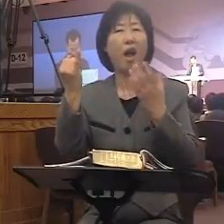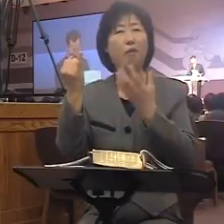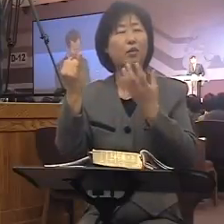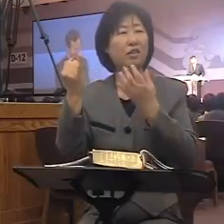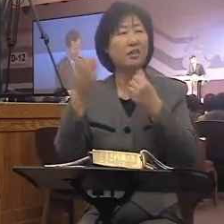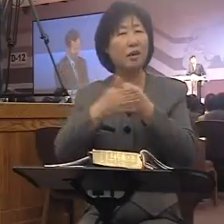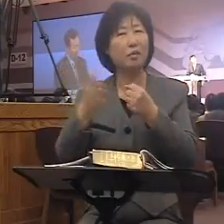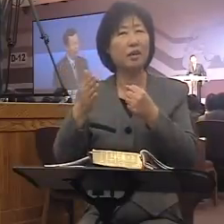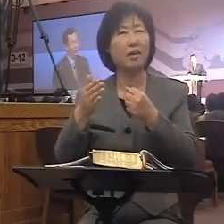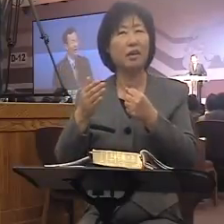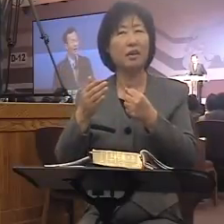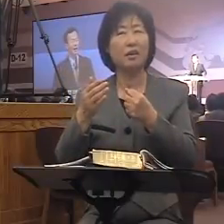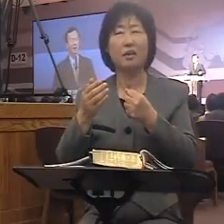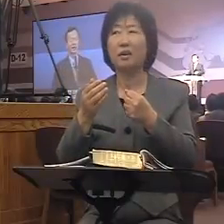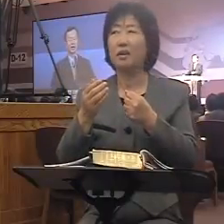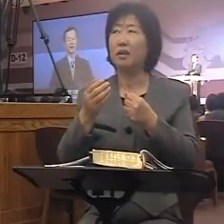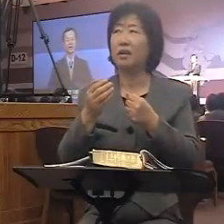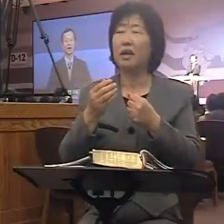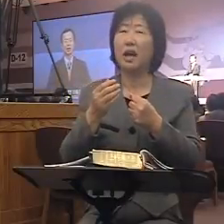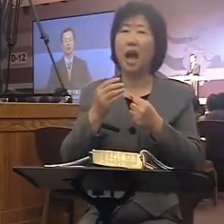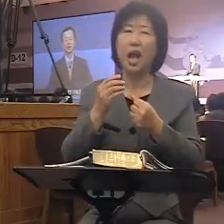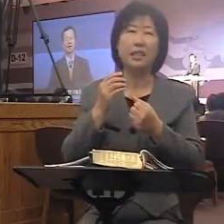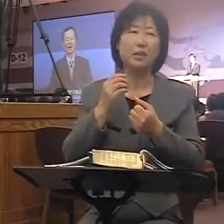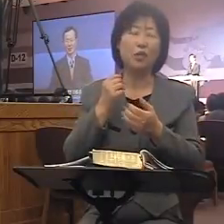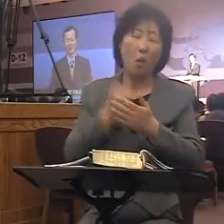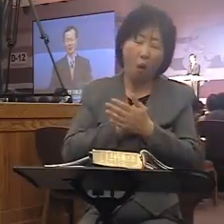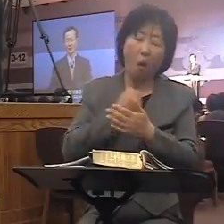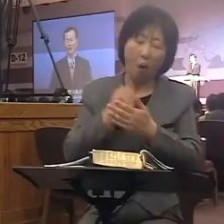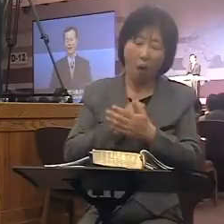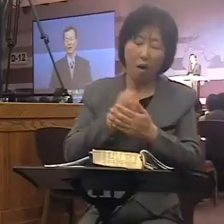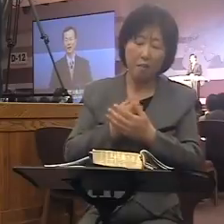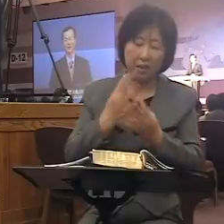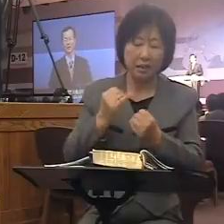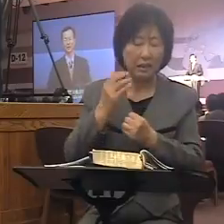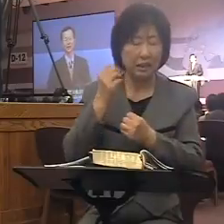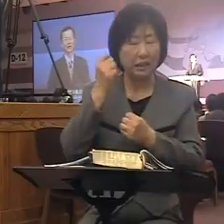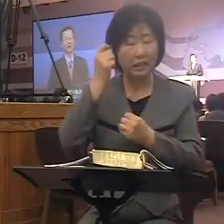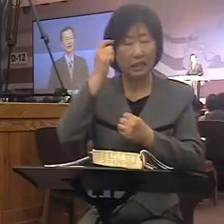아쉽더라고요. 근데 그 중에 하나가 제가 이제 신학교 2학년 때